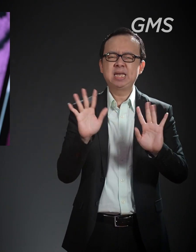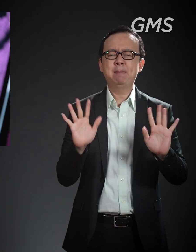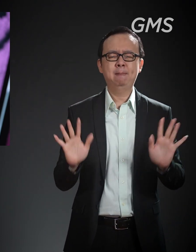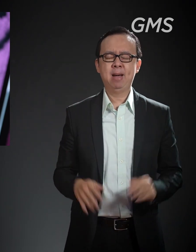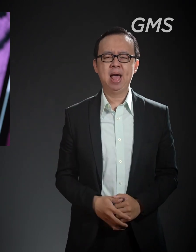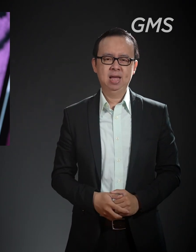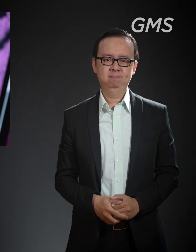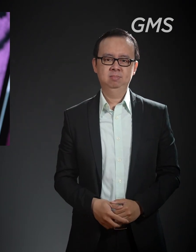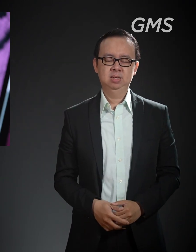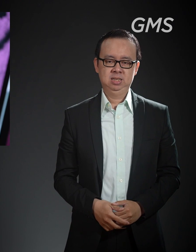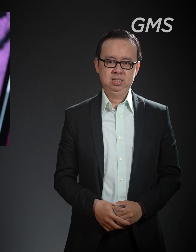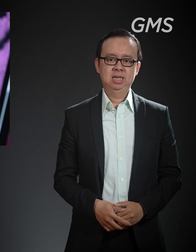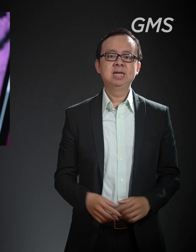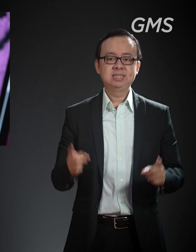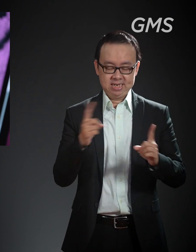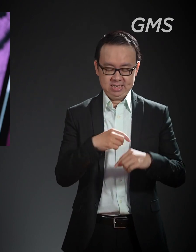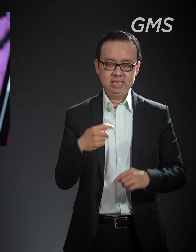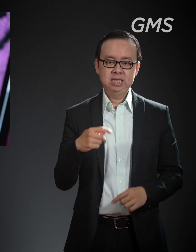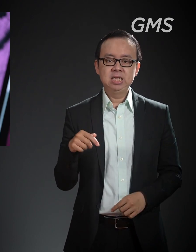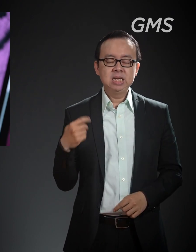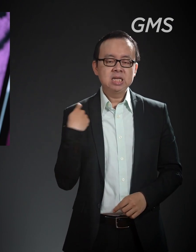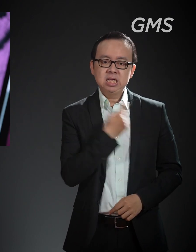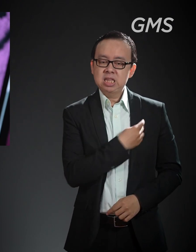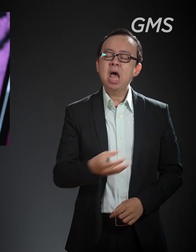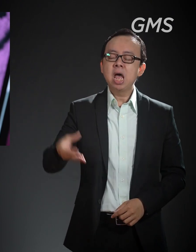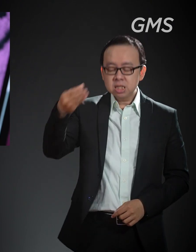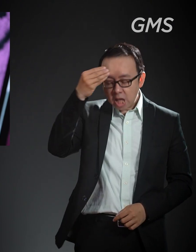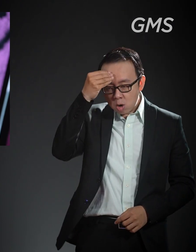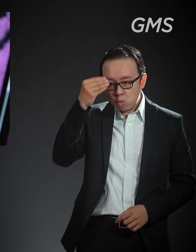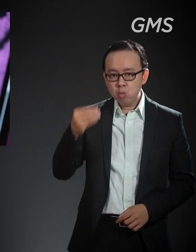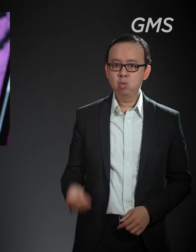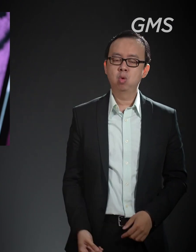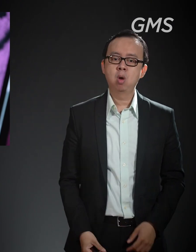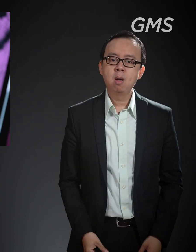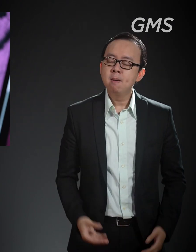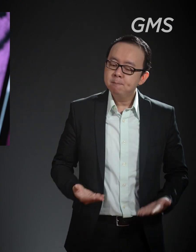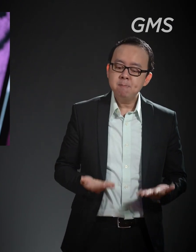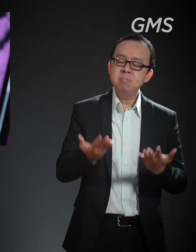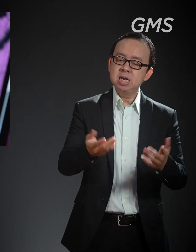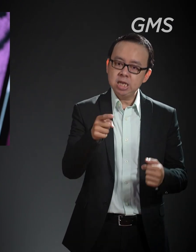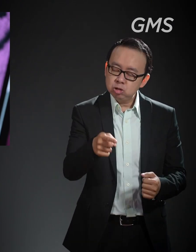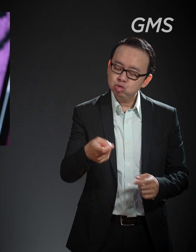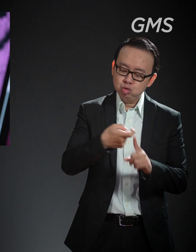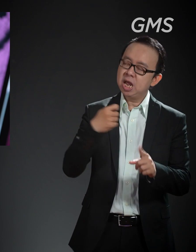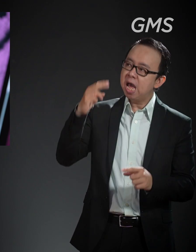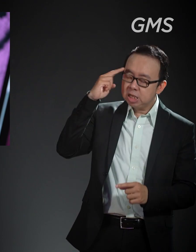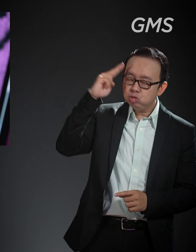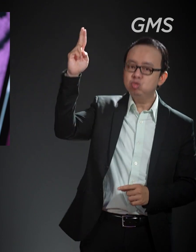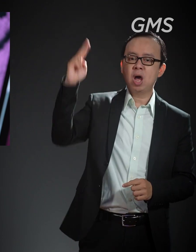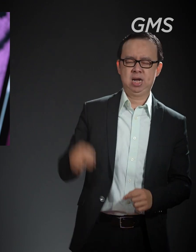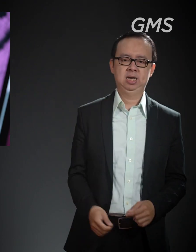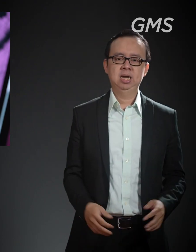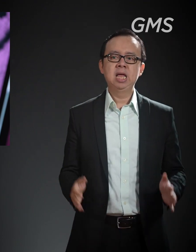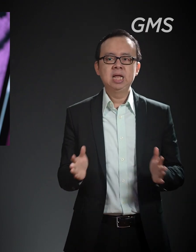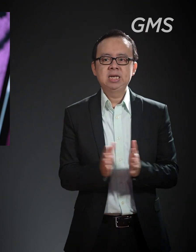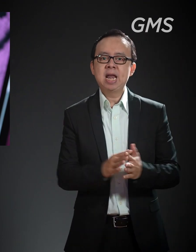tahu kemauan untuk memberi itu datangnya dari Allah. Demikian pula kesempatan yang dibukakan agar